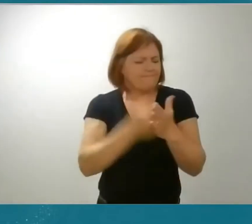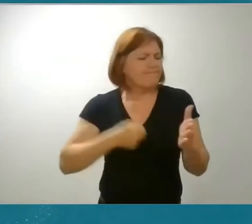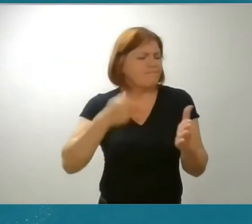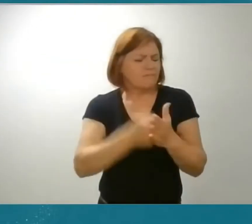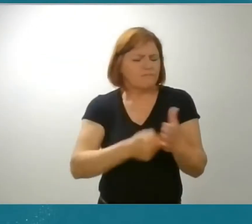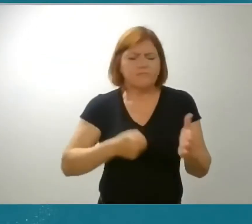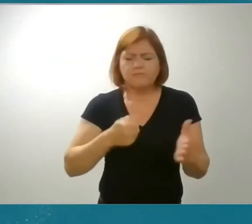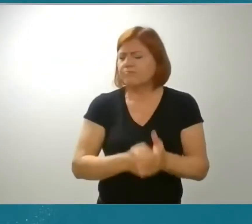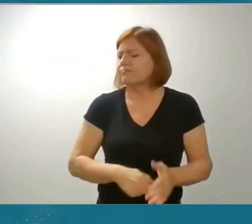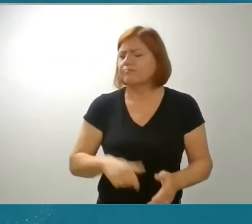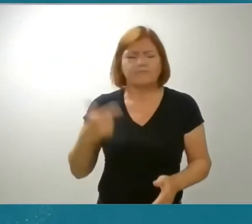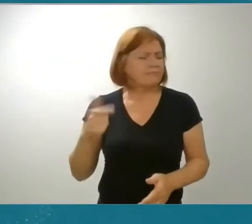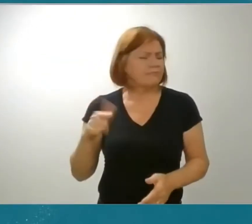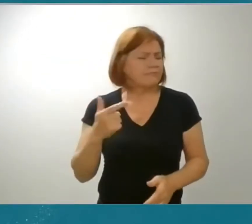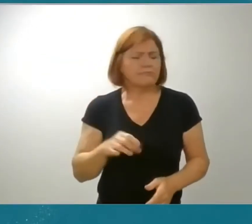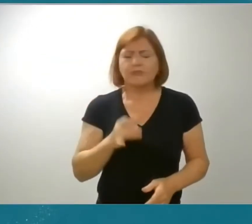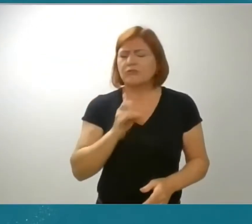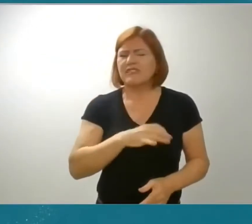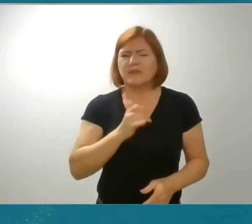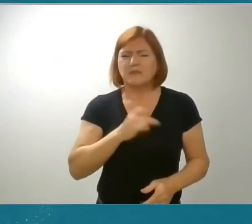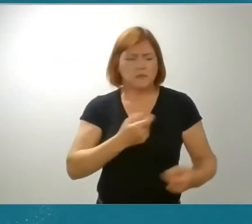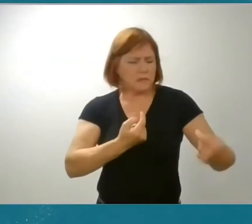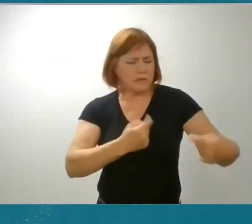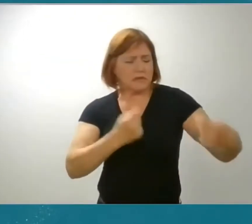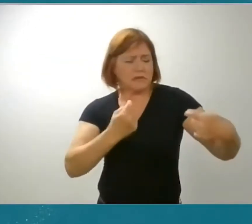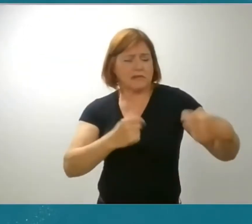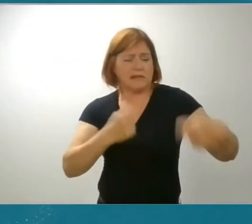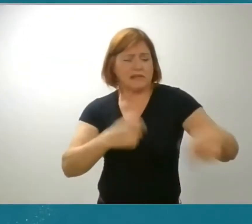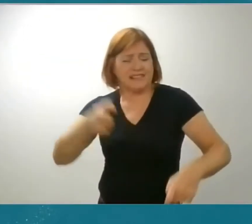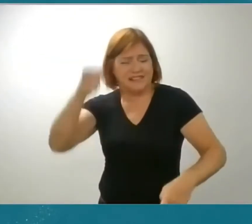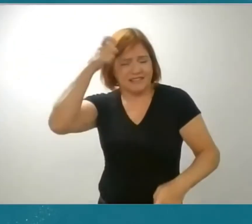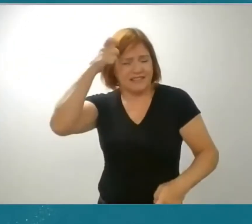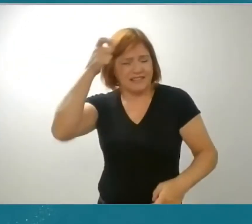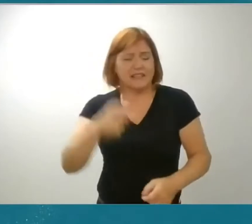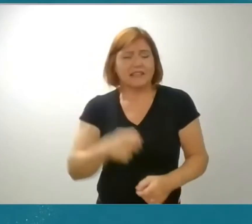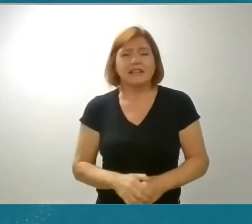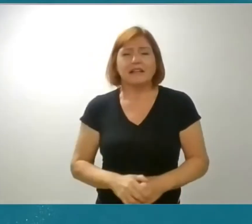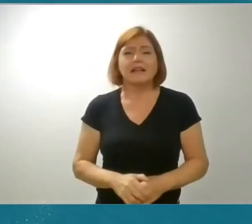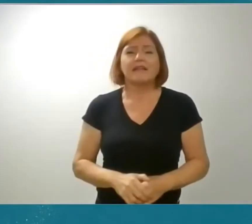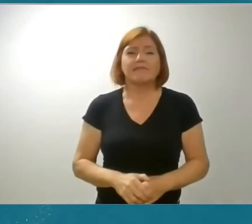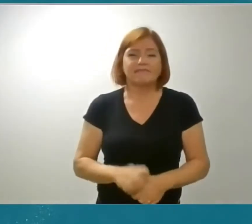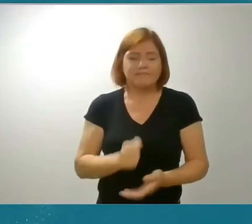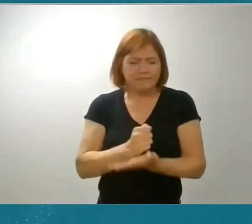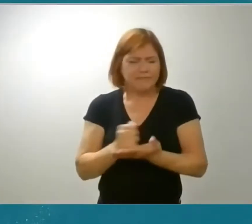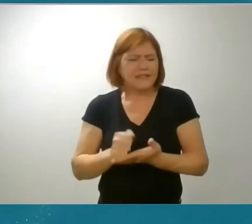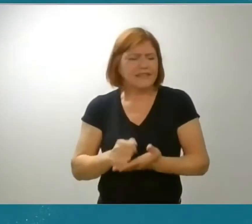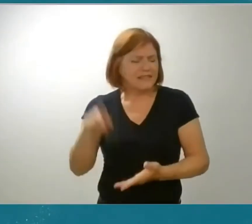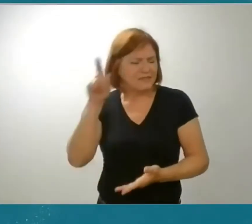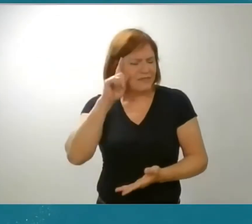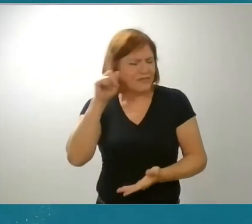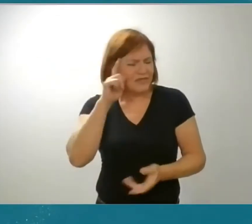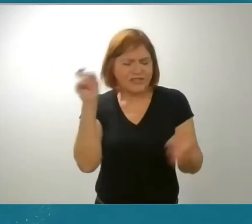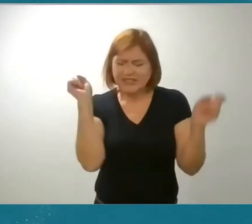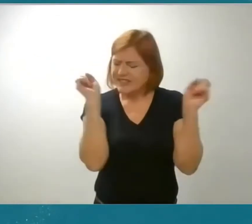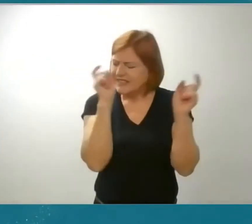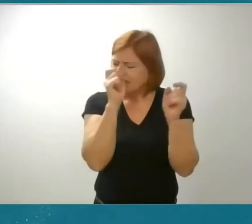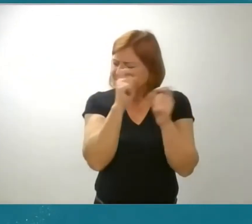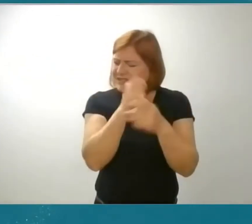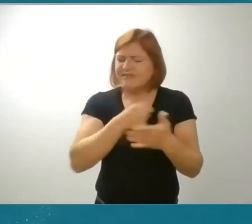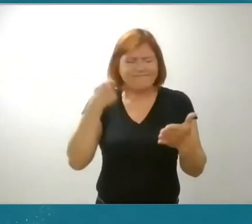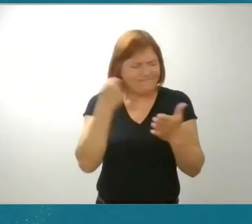vamos pisar o lagar da ira de Deus, da cólera de Deus. Depois de ter pisado, irmão, nós vamos tirar roupa de